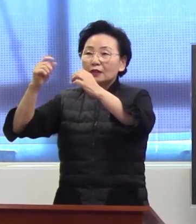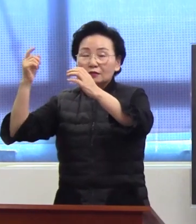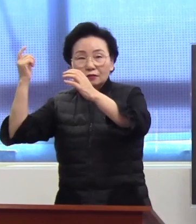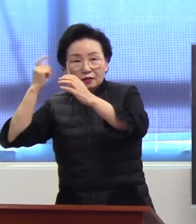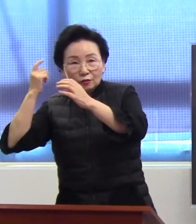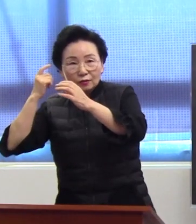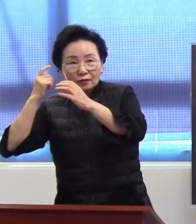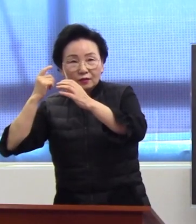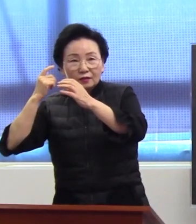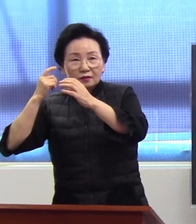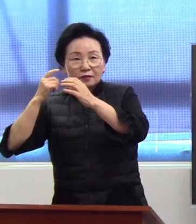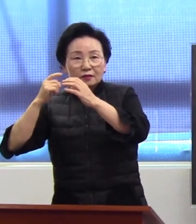소리가